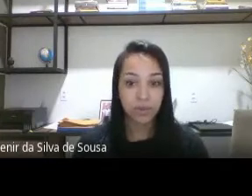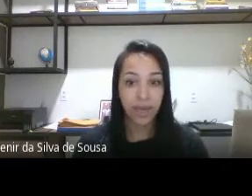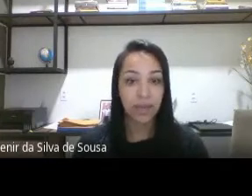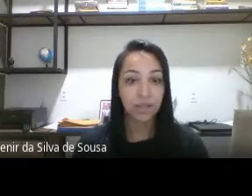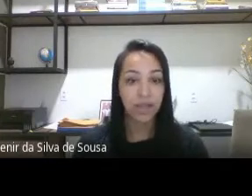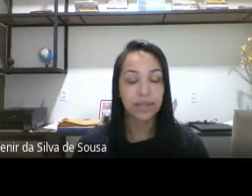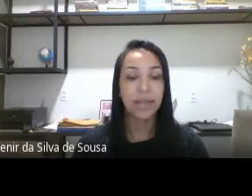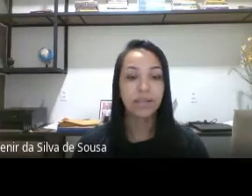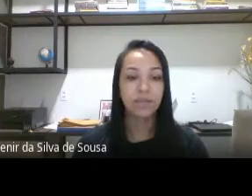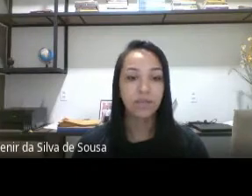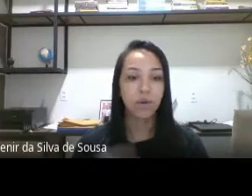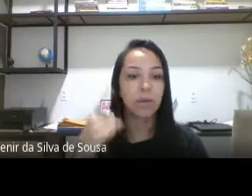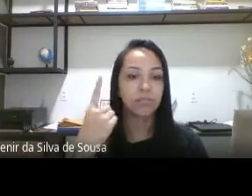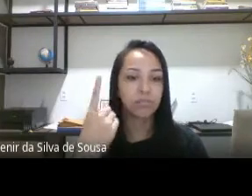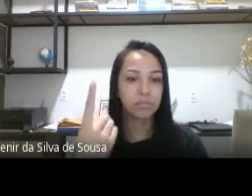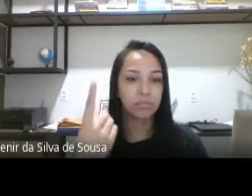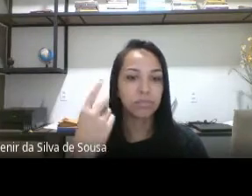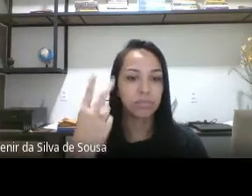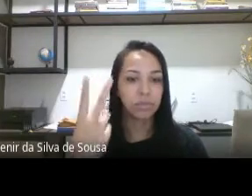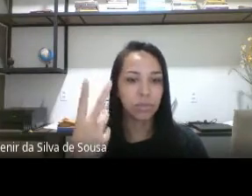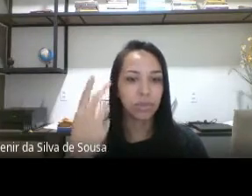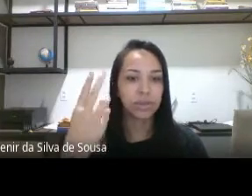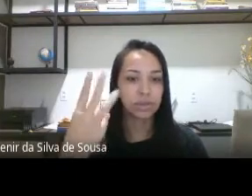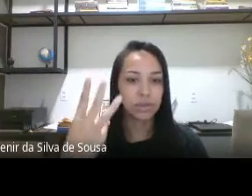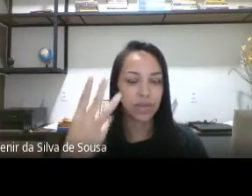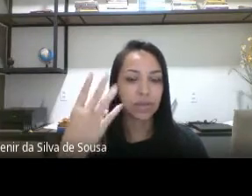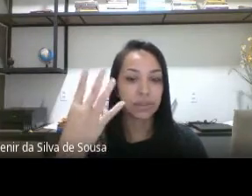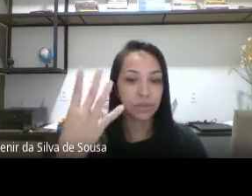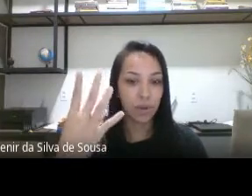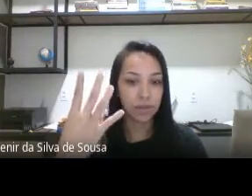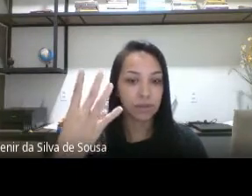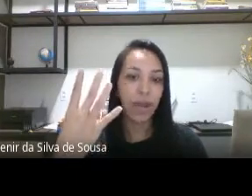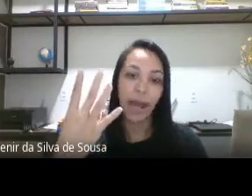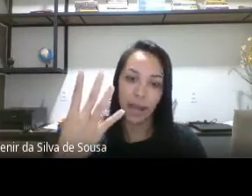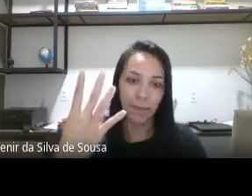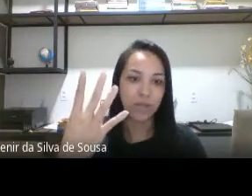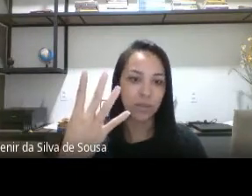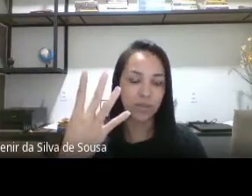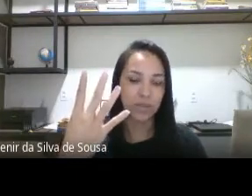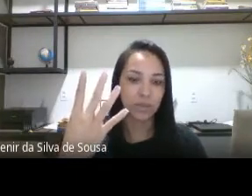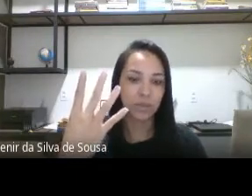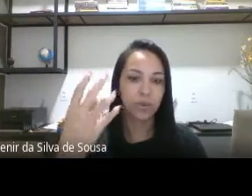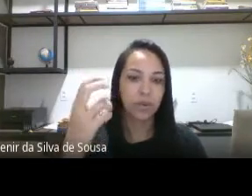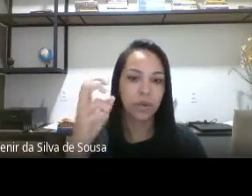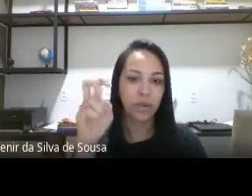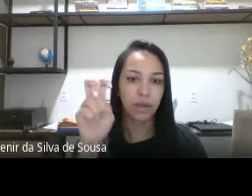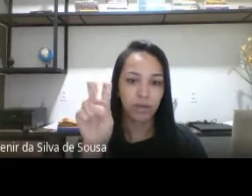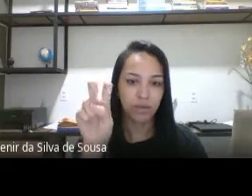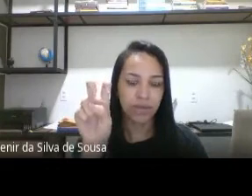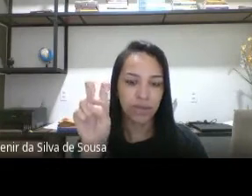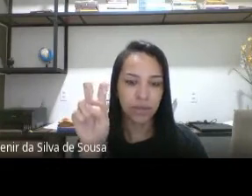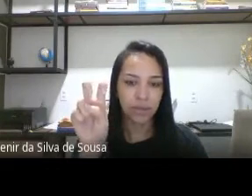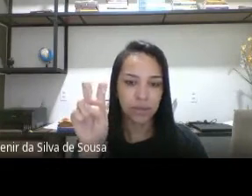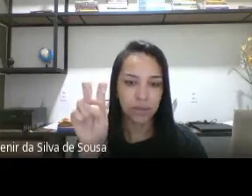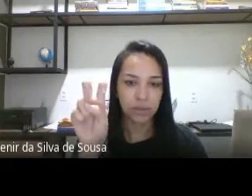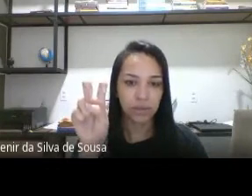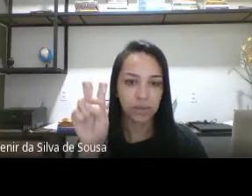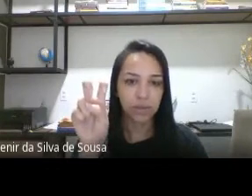números cardinais dessa forma. 1, 2, 3, 4. Aí, a partir do 5, eu vou